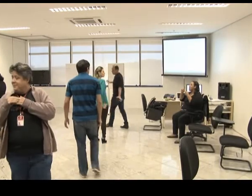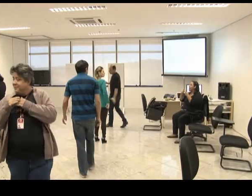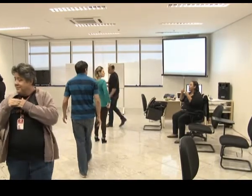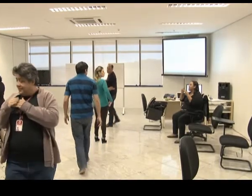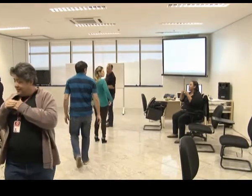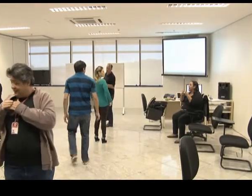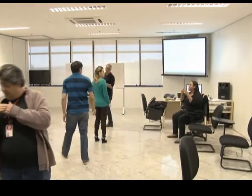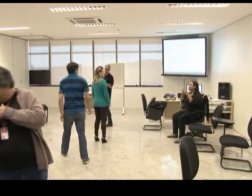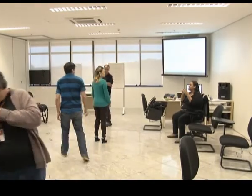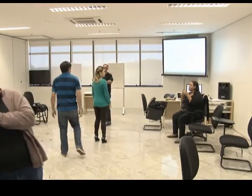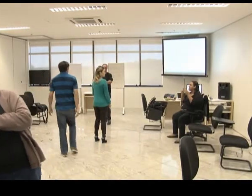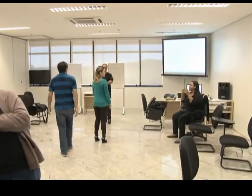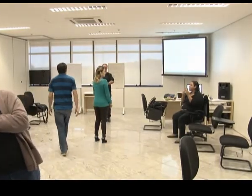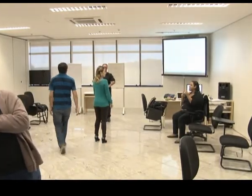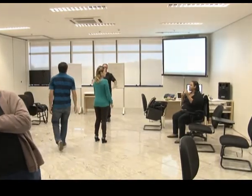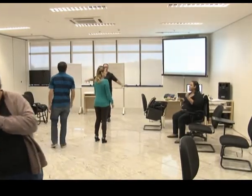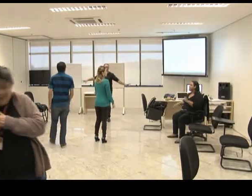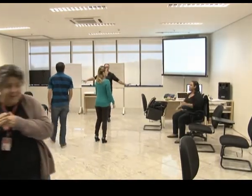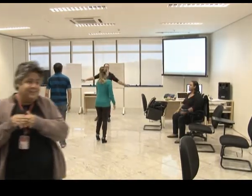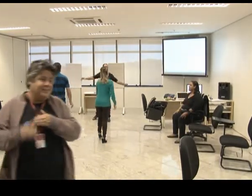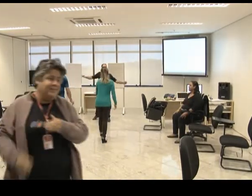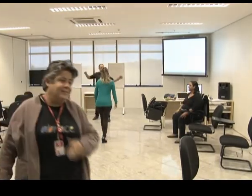Local, data, as pessoas participam.